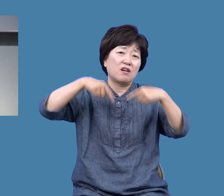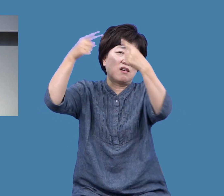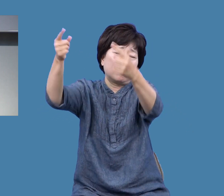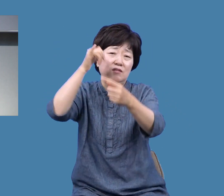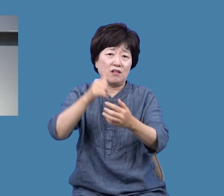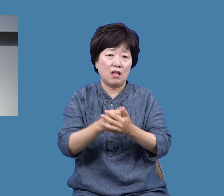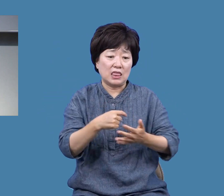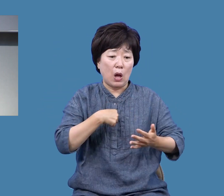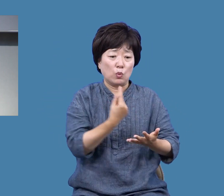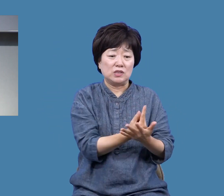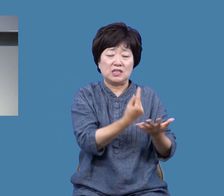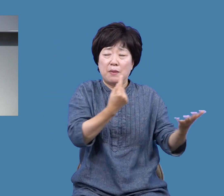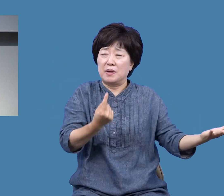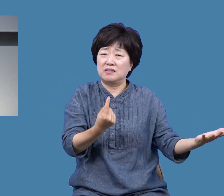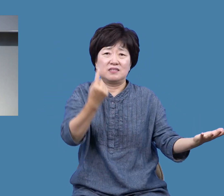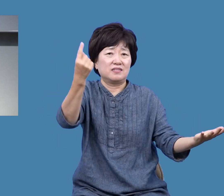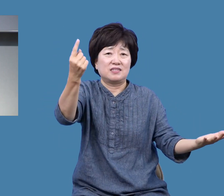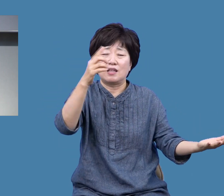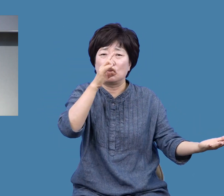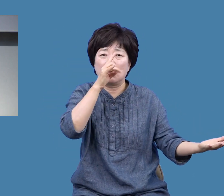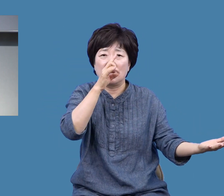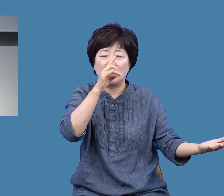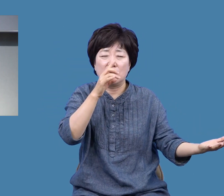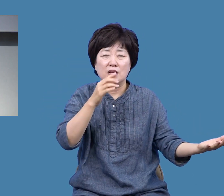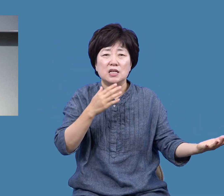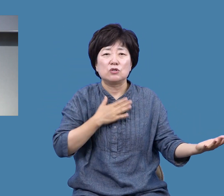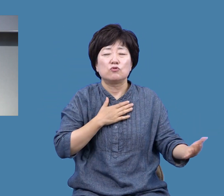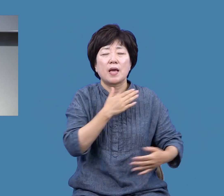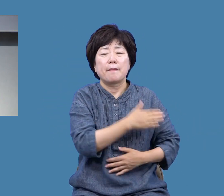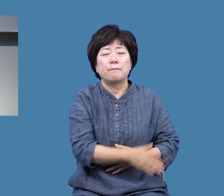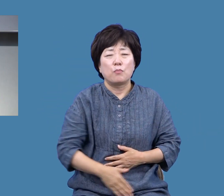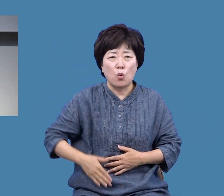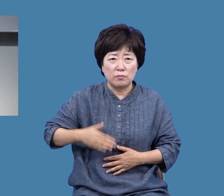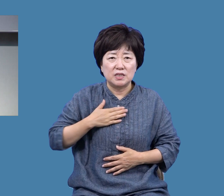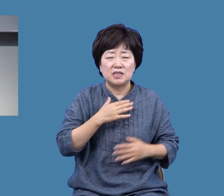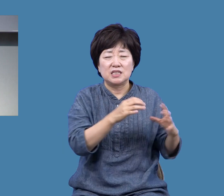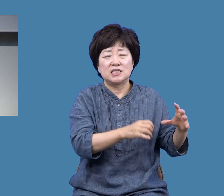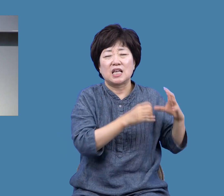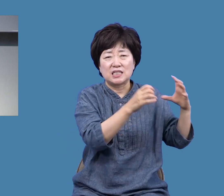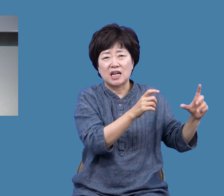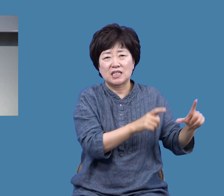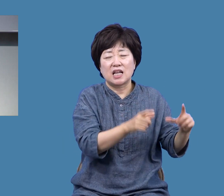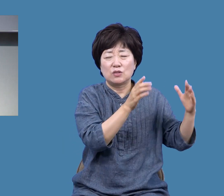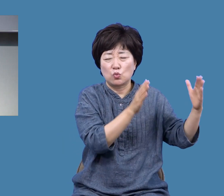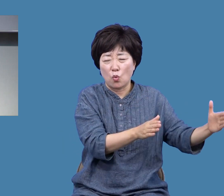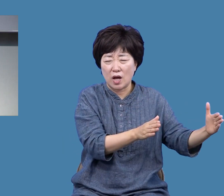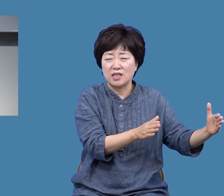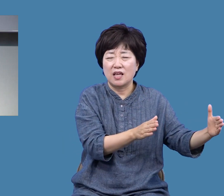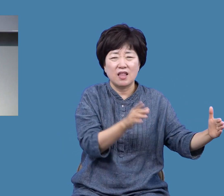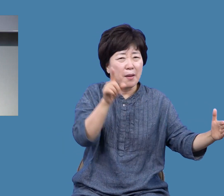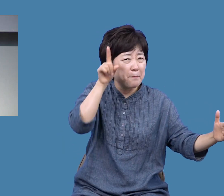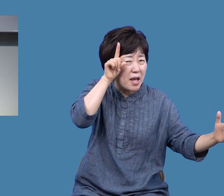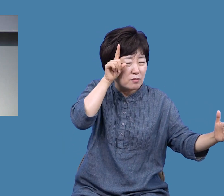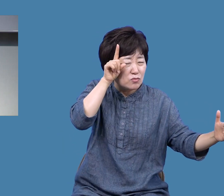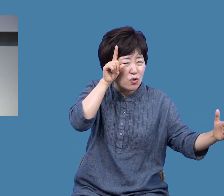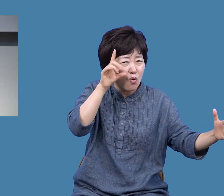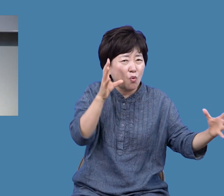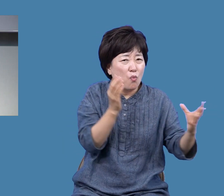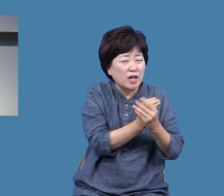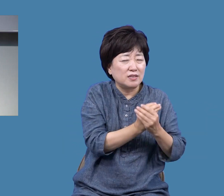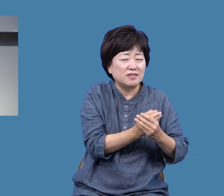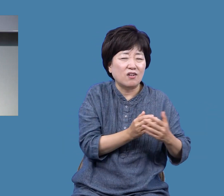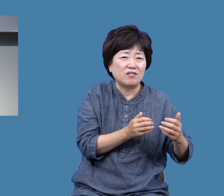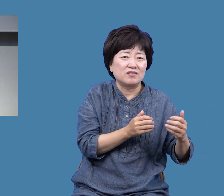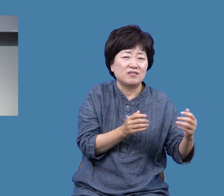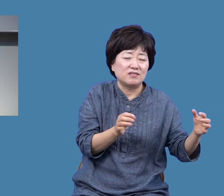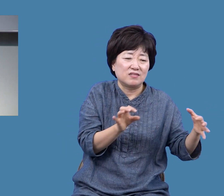이룰 수 없다는 거예요. 그래서 우리의 몸은 이 세상을 살아가는 동안엔 절대로 100%에 이룰 수는 없어요. 그래서 완전한